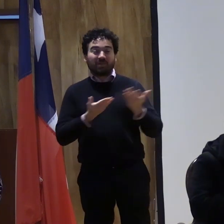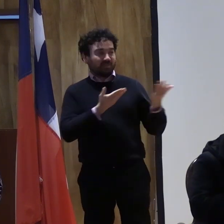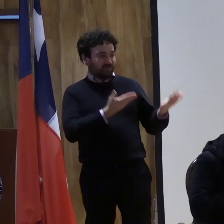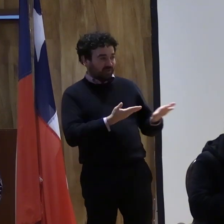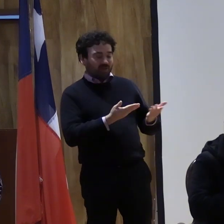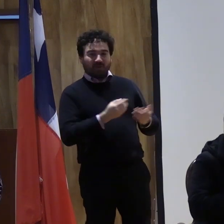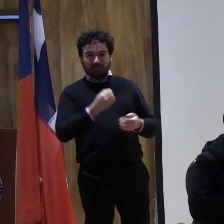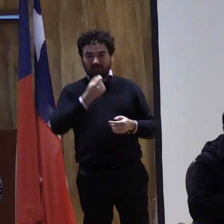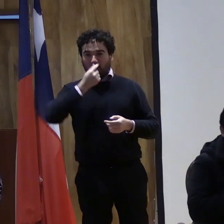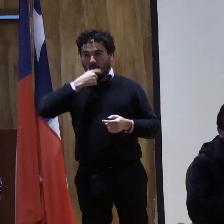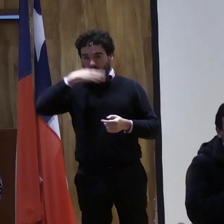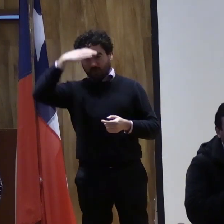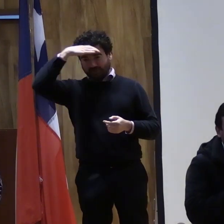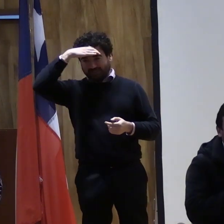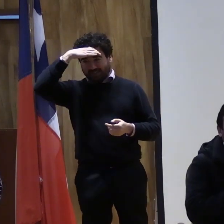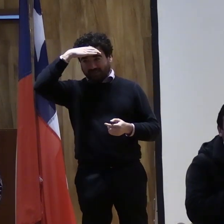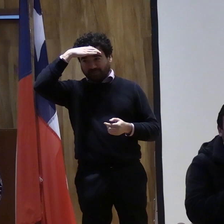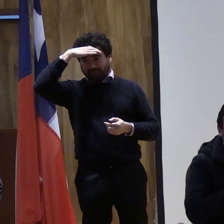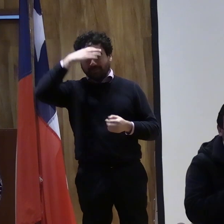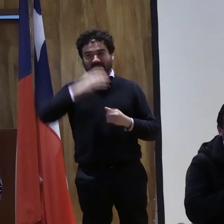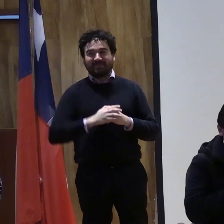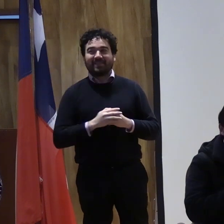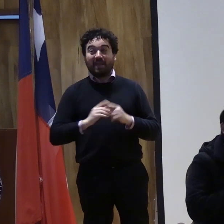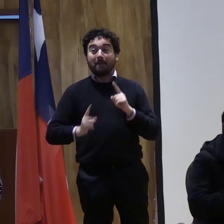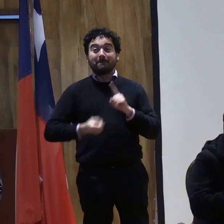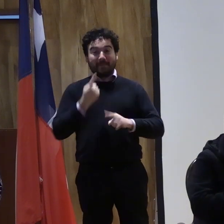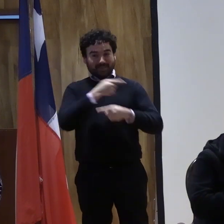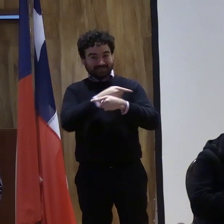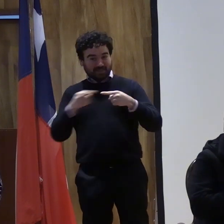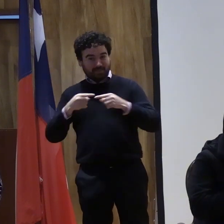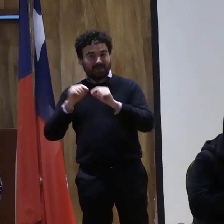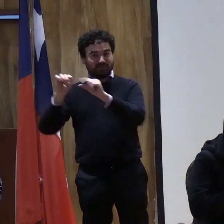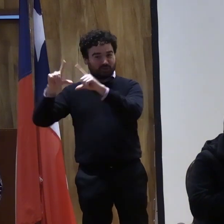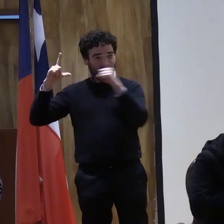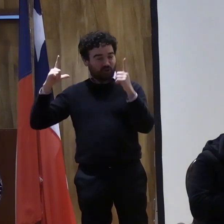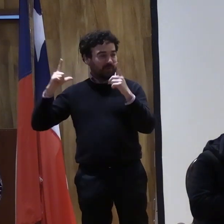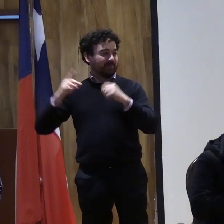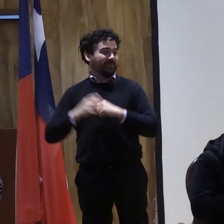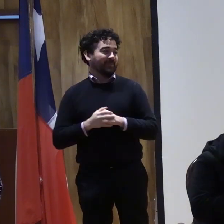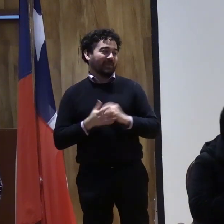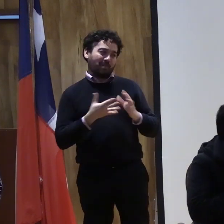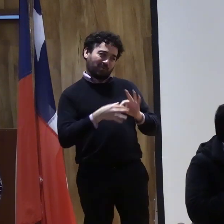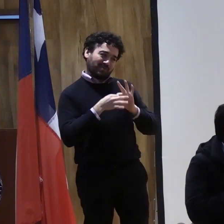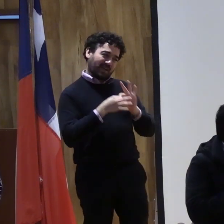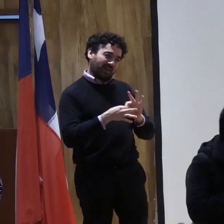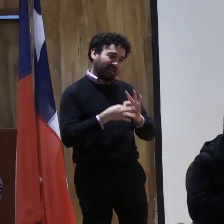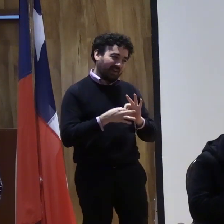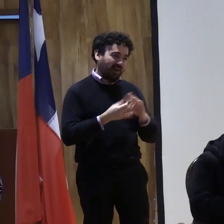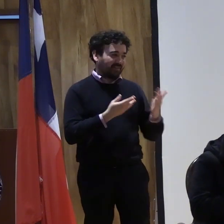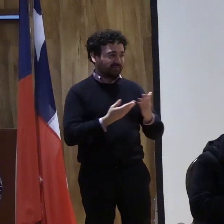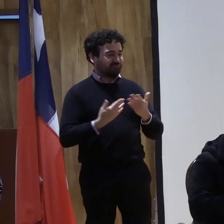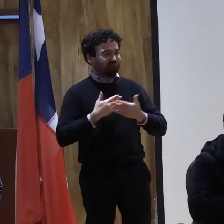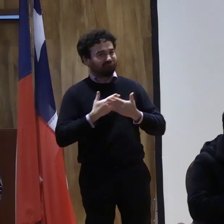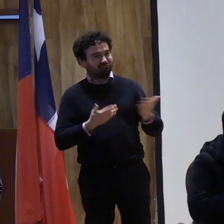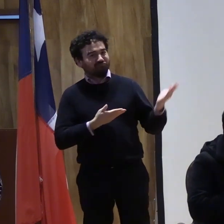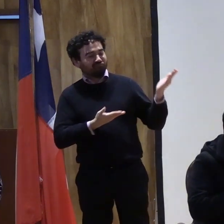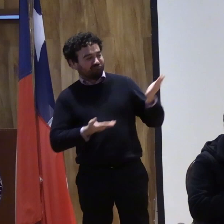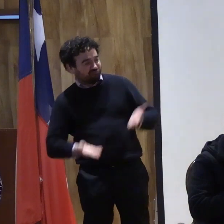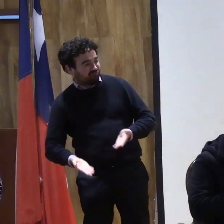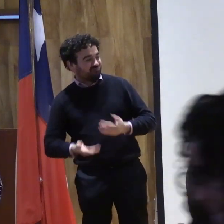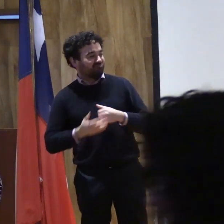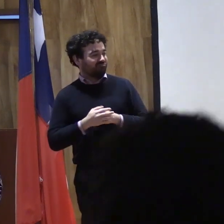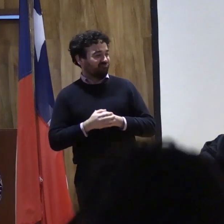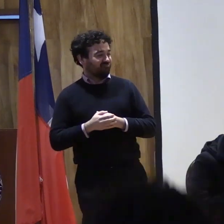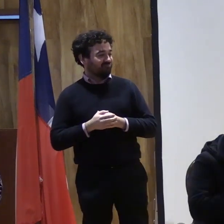José en esta primera Semana del Sol. Muchas gracias por la disposición y por haber estado hoy